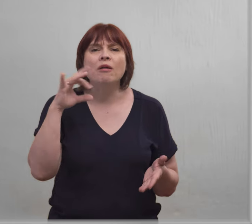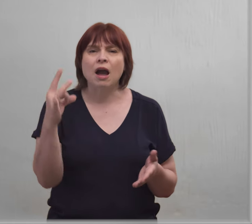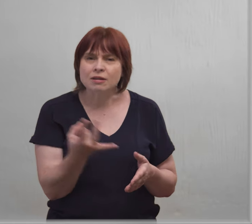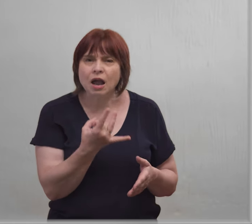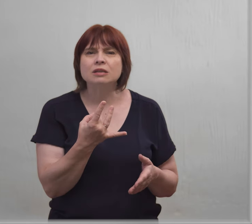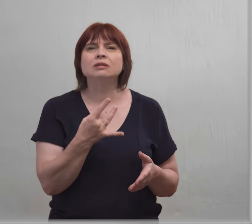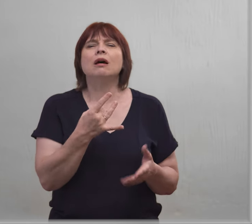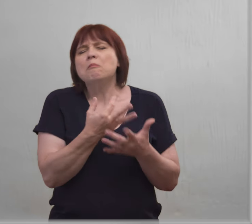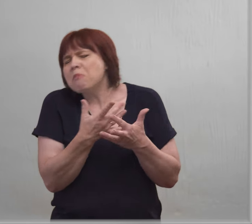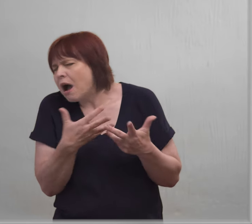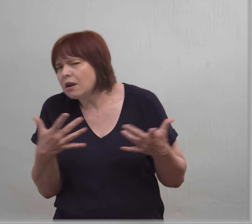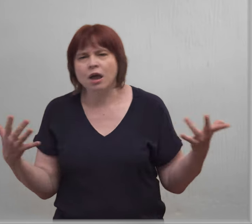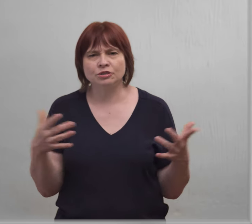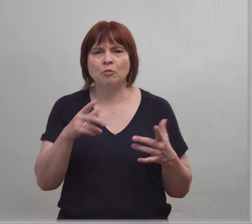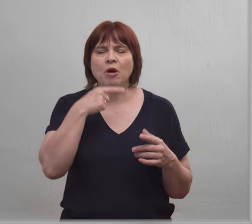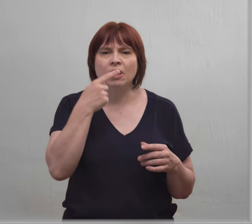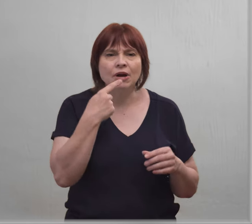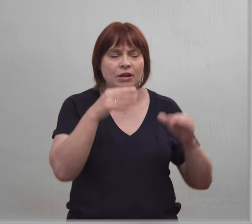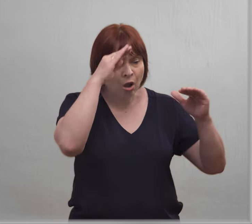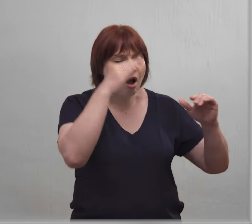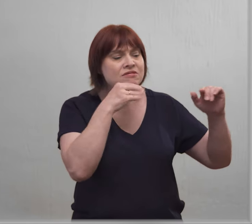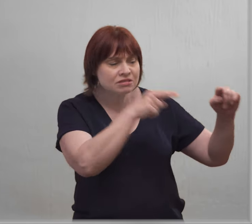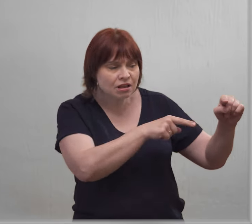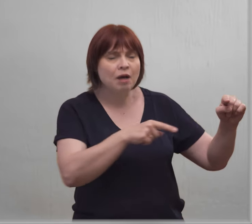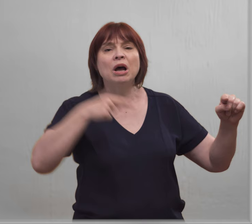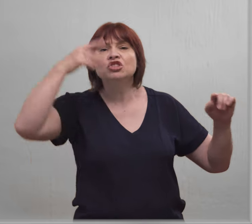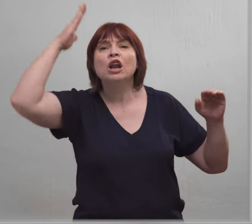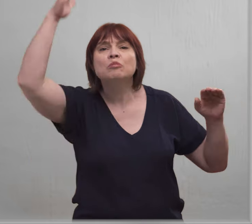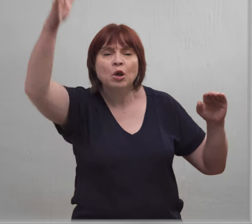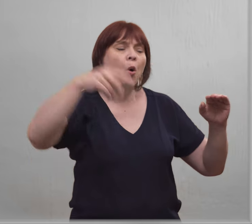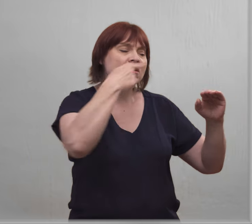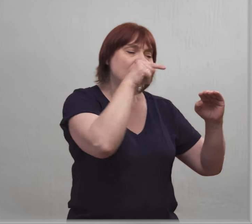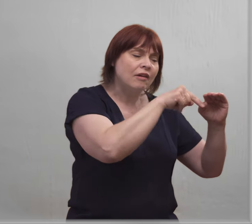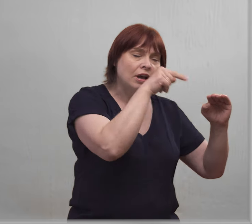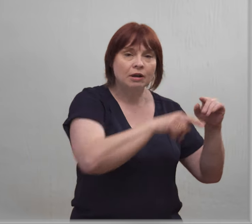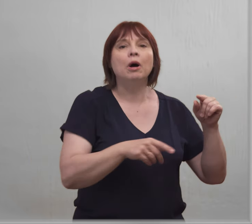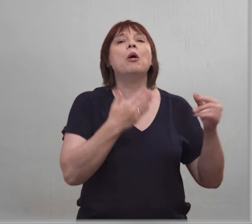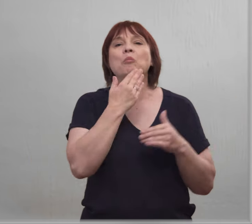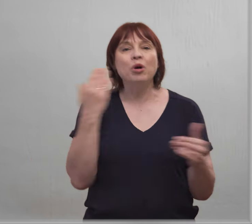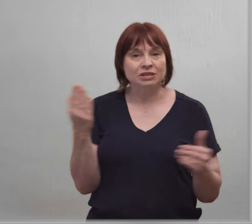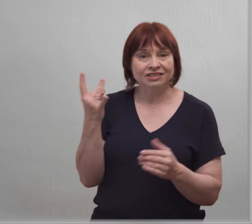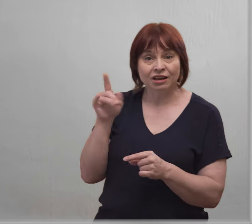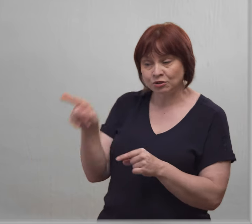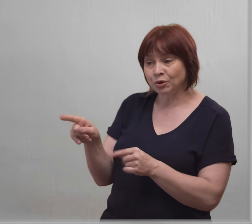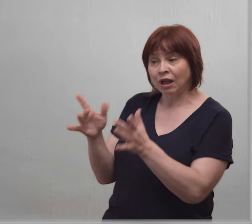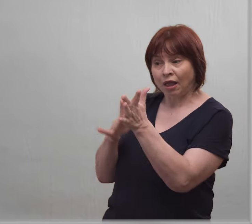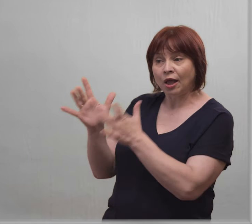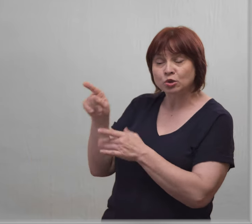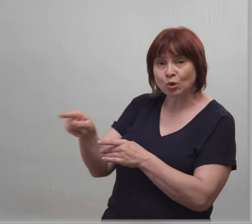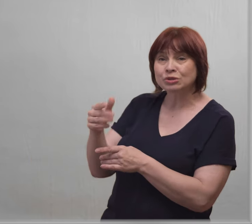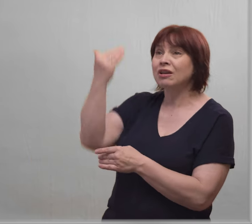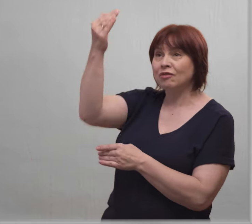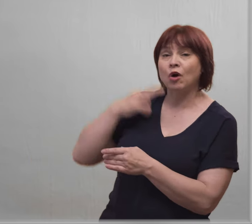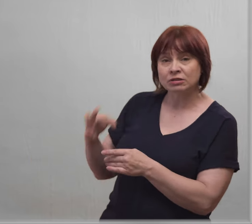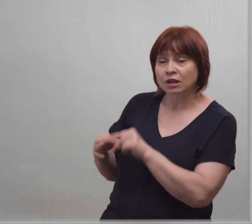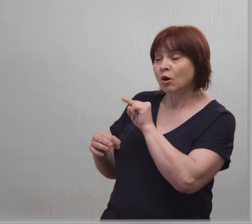многообразно говоривший издревле отцам в пророках, последние дни говорил нам в Сыне, которого поставил наследником всего,